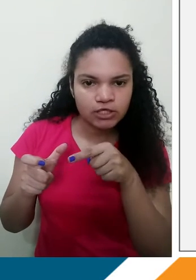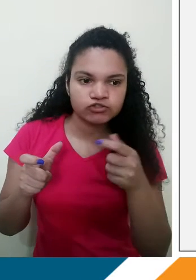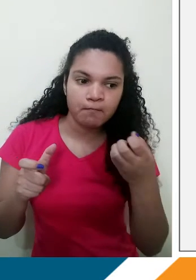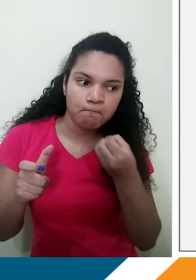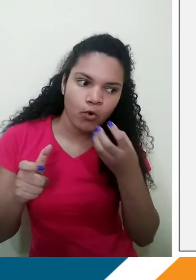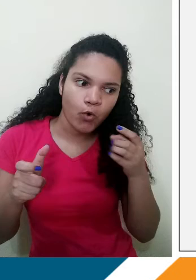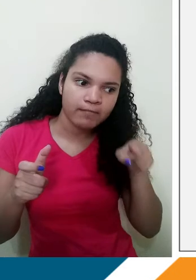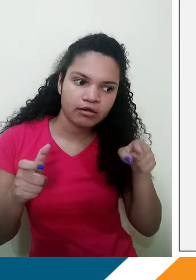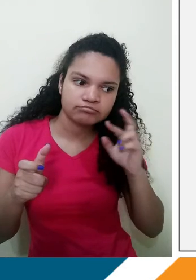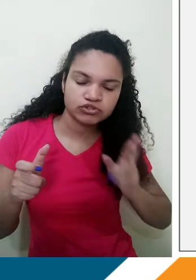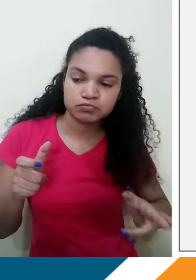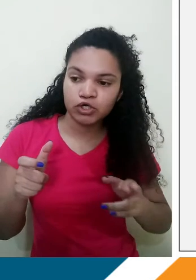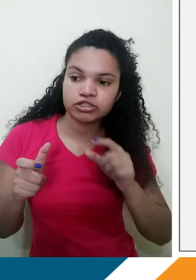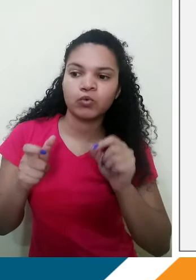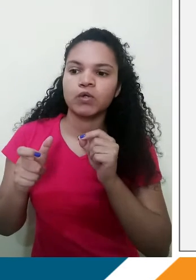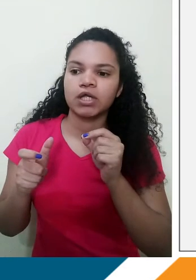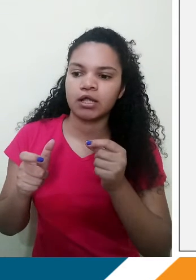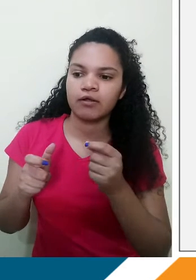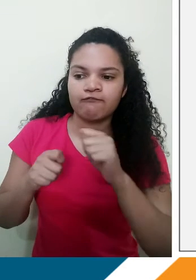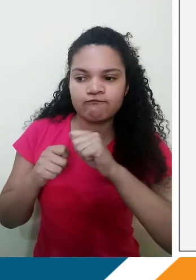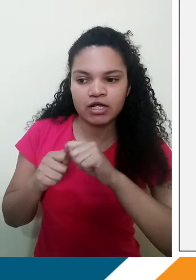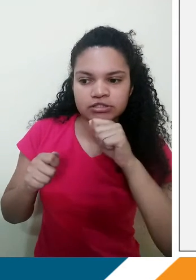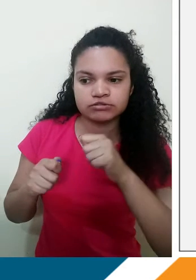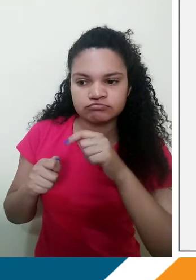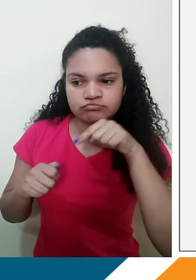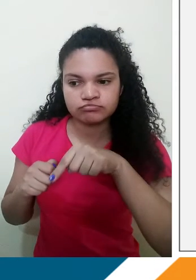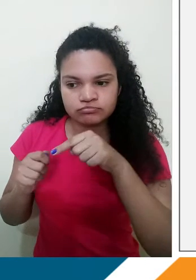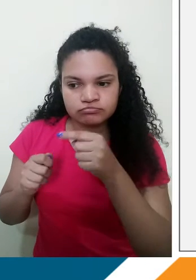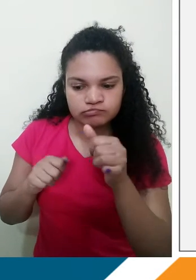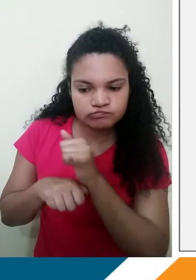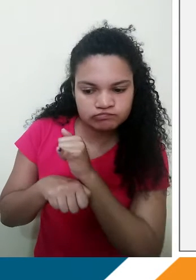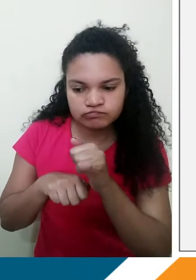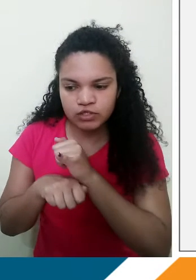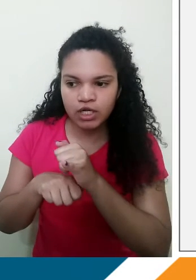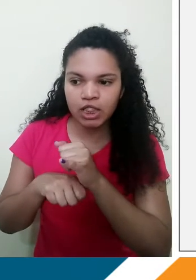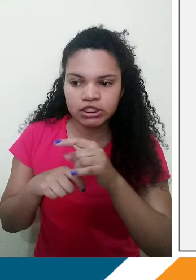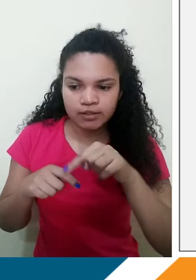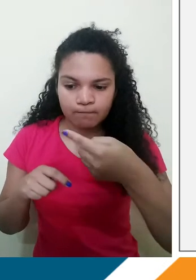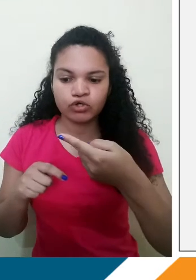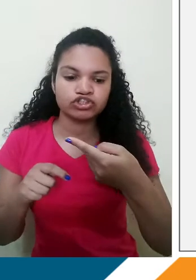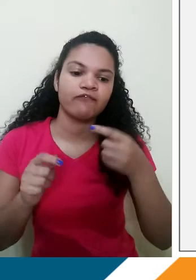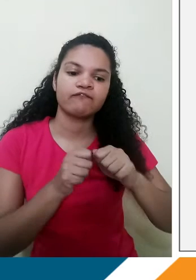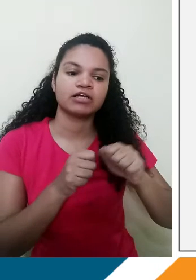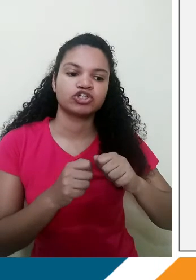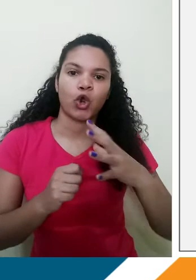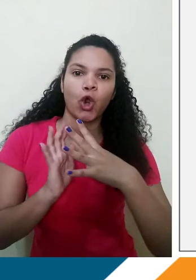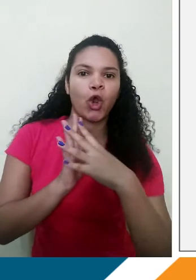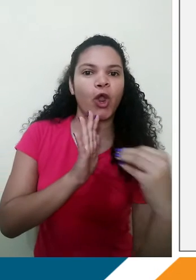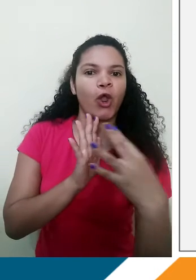de um PCR, nós temos várias cópias do DNA, do material genético que a gente queria